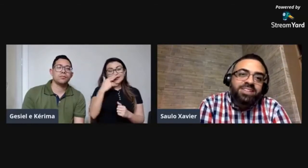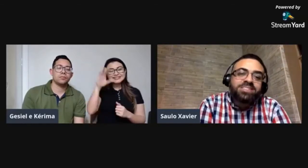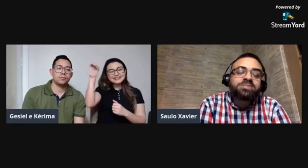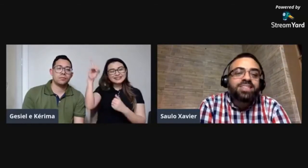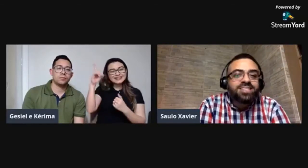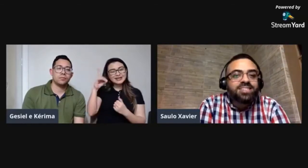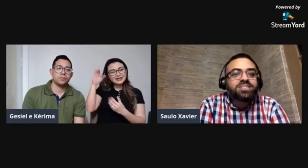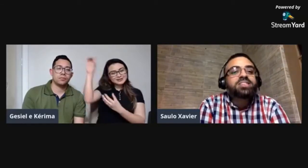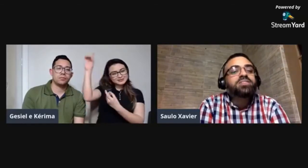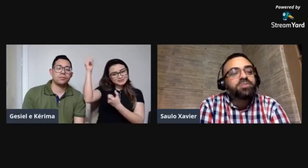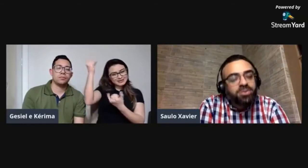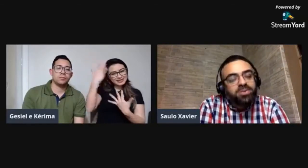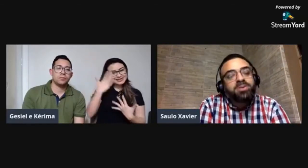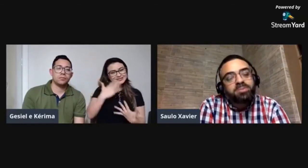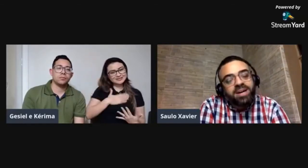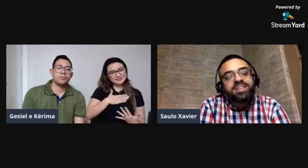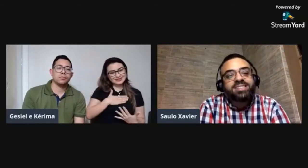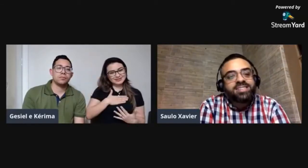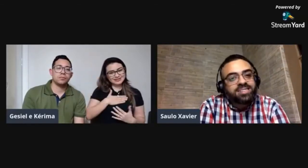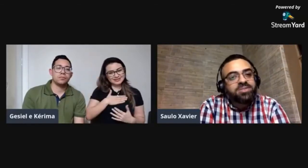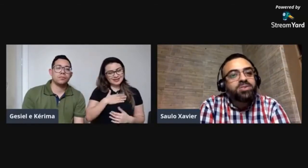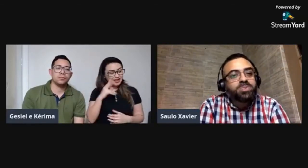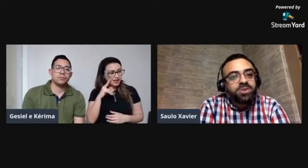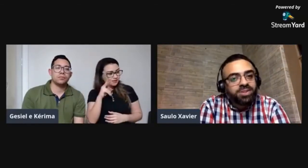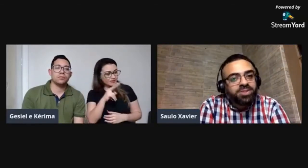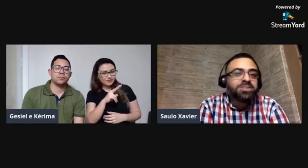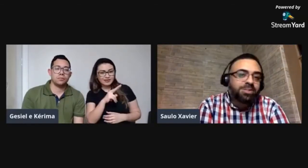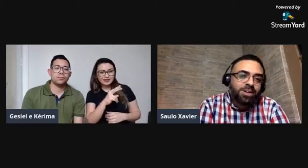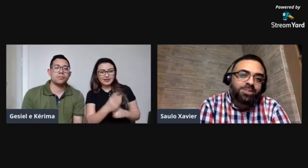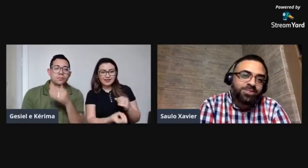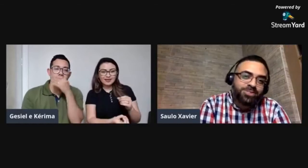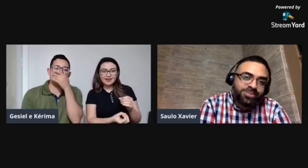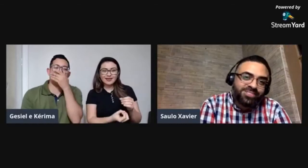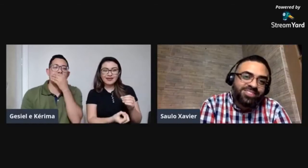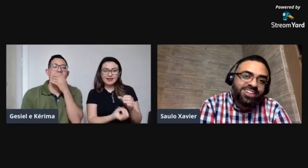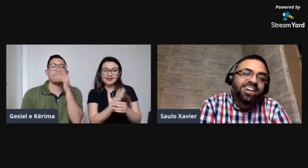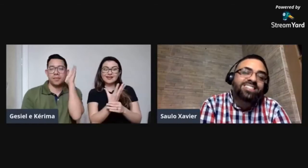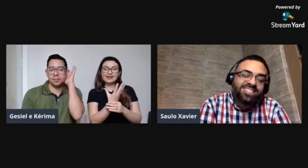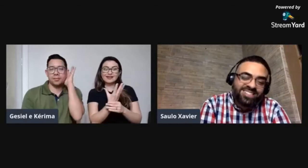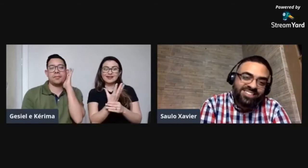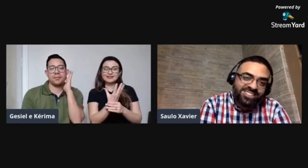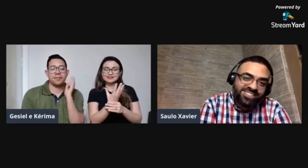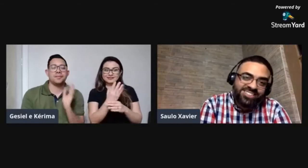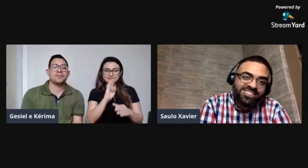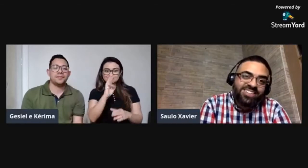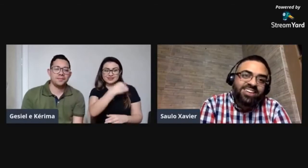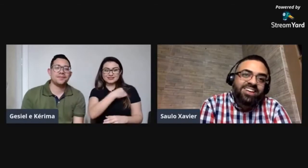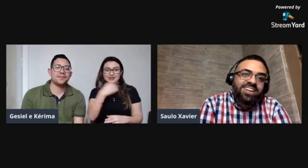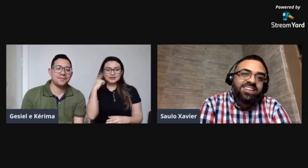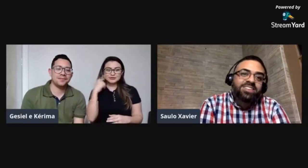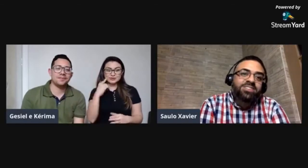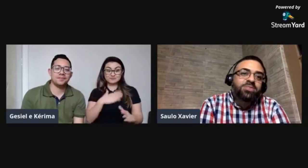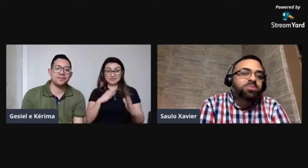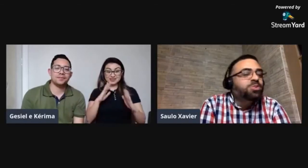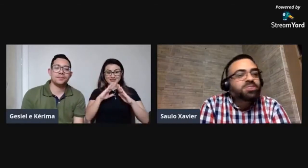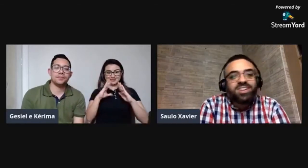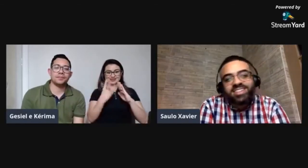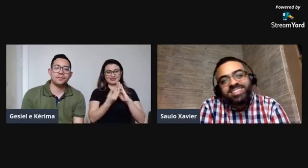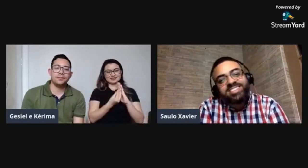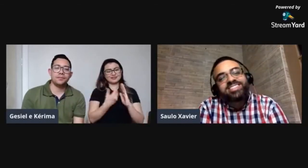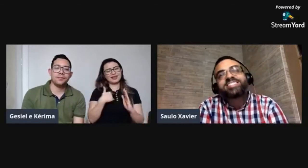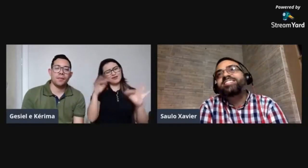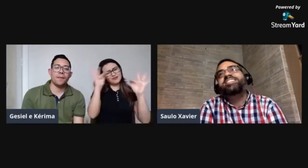A minha denominação está formalizando aos pouquinhos o trabalho com surdos. Graças a Deus. Então eu estou